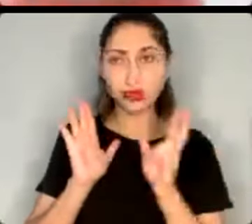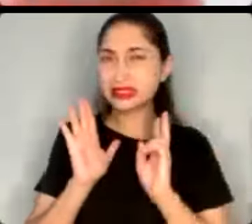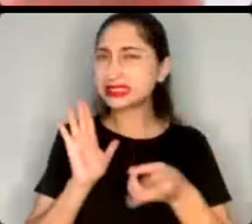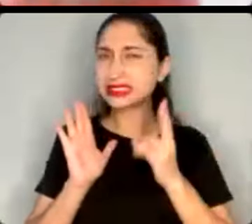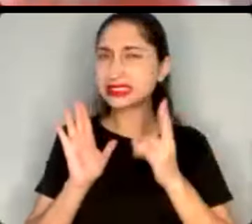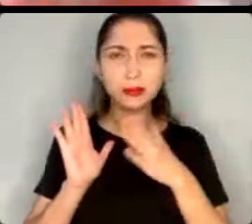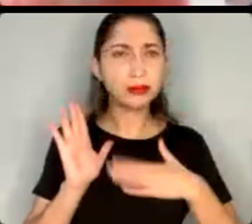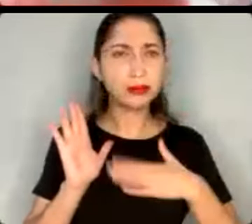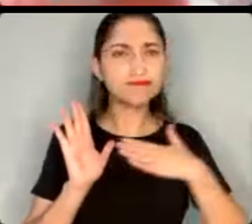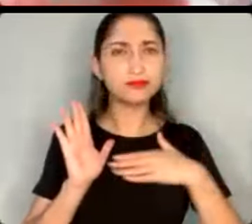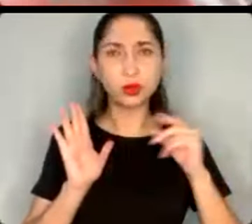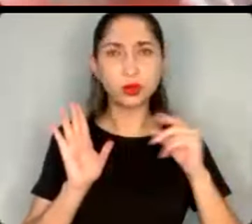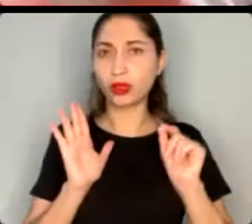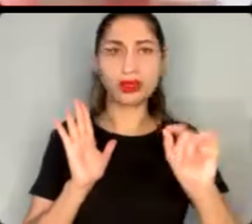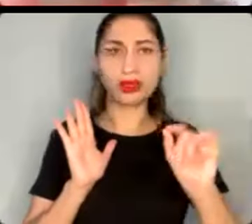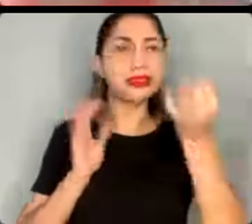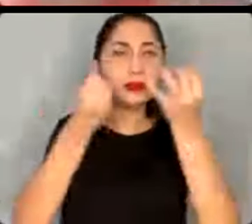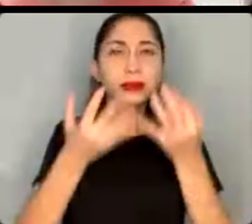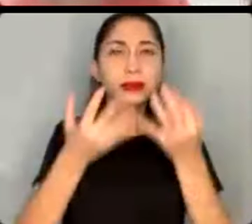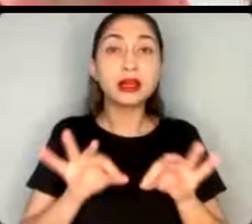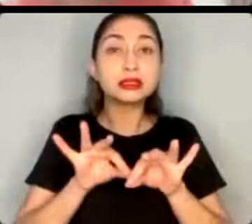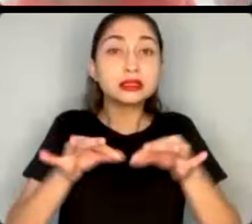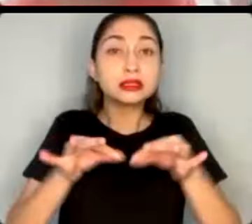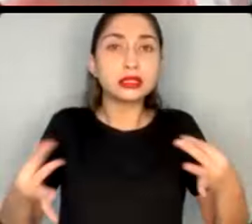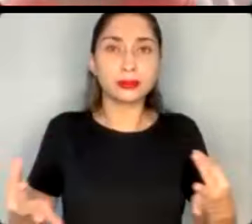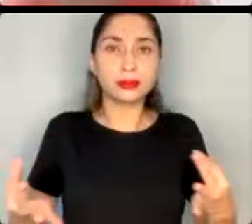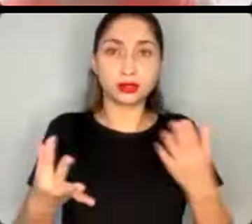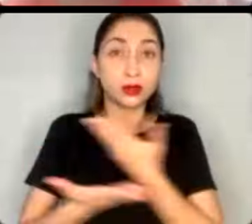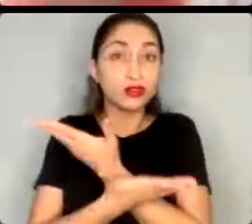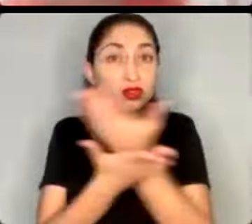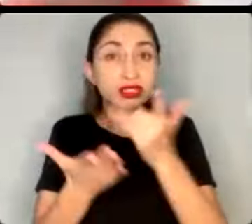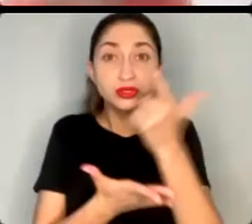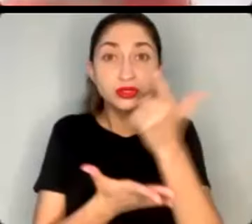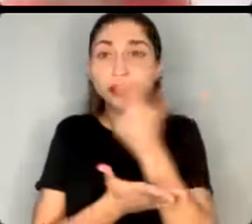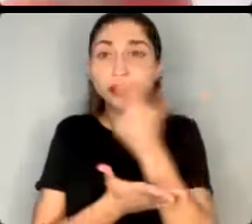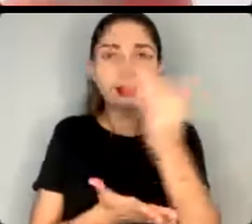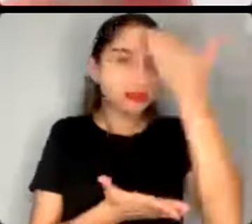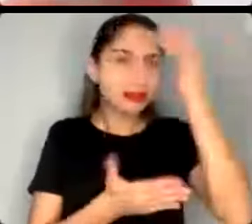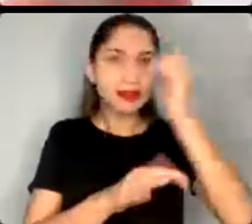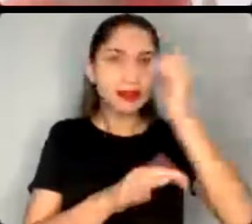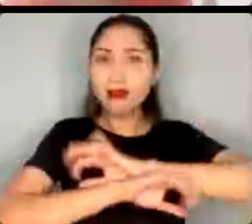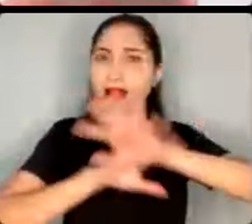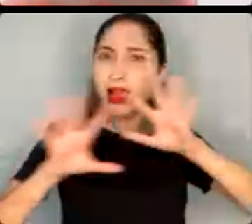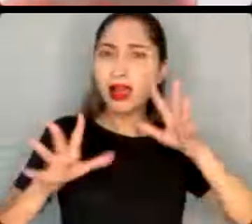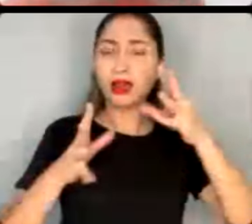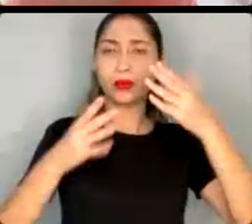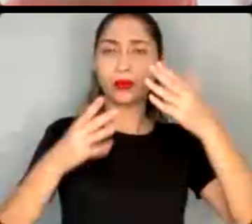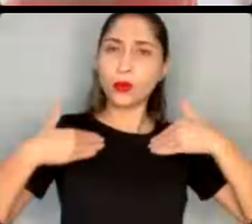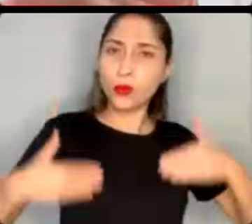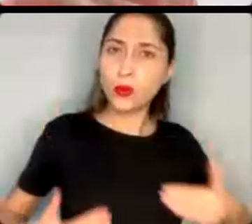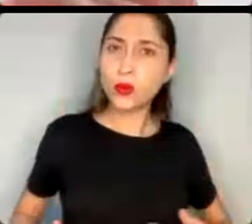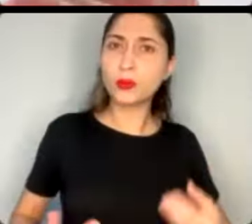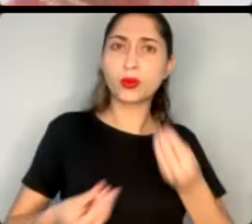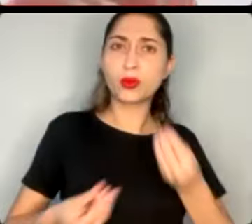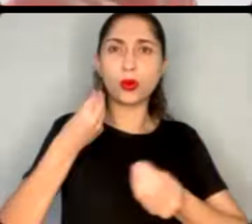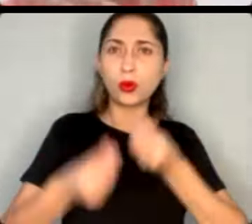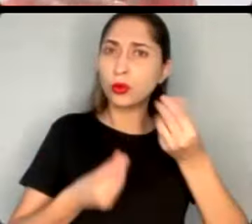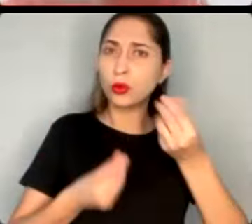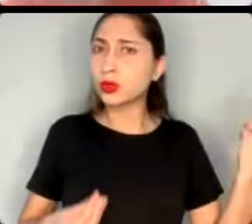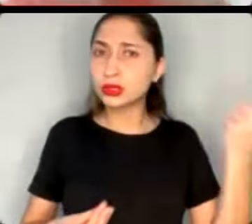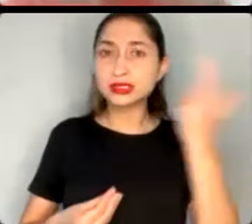uma maneira mais simples, que você possa chegar com mais facilidade no corpo e poder